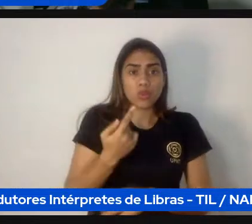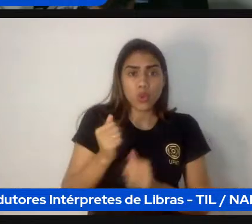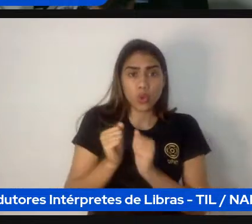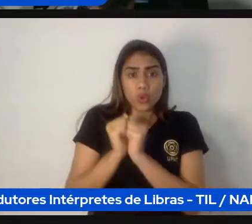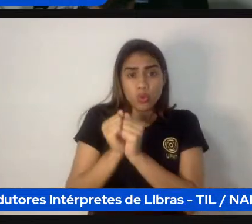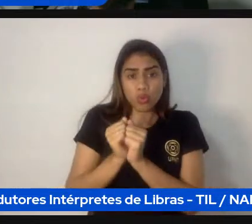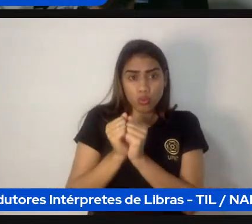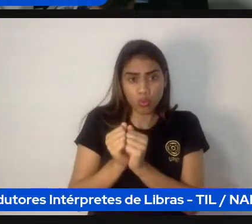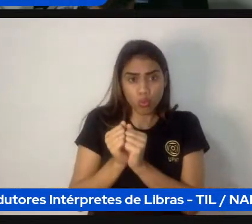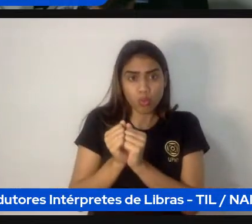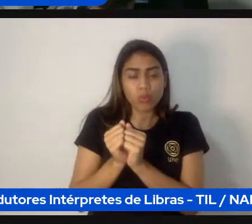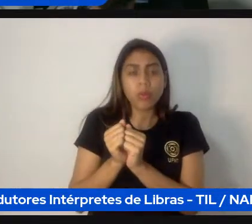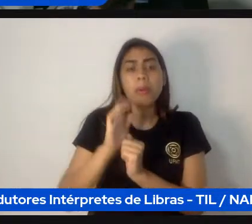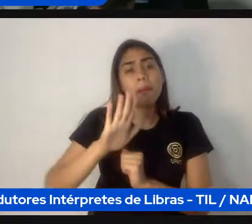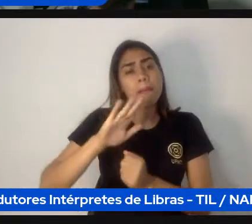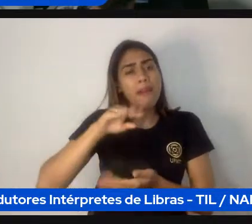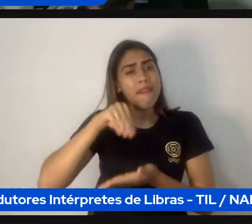né?